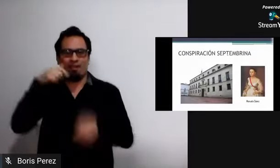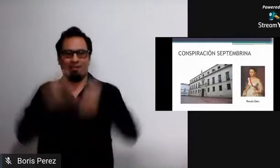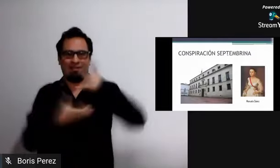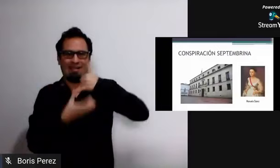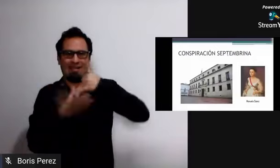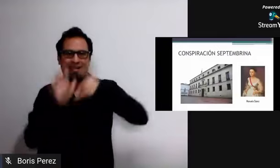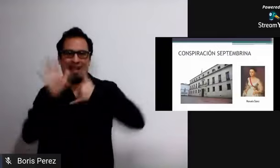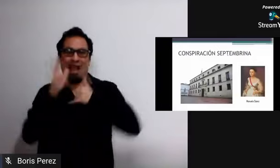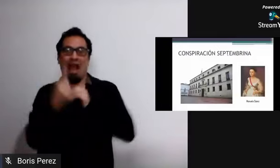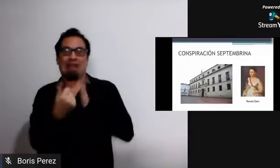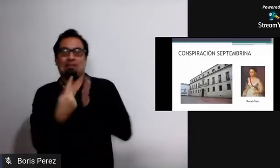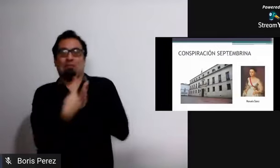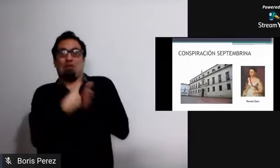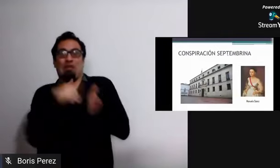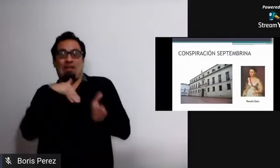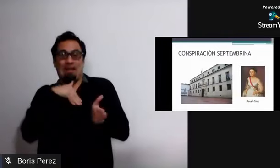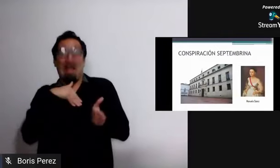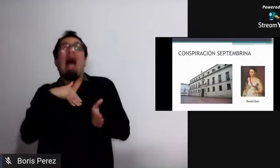Simón Bolívar